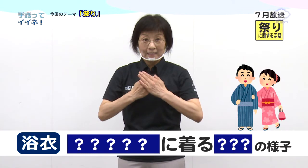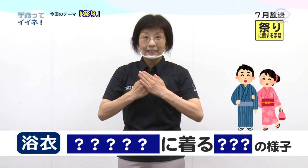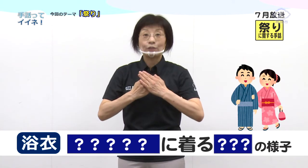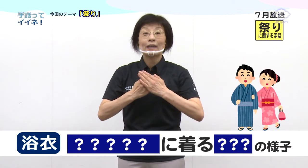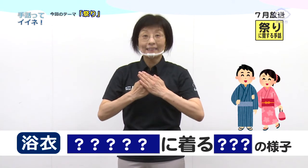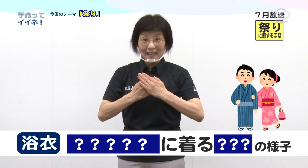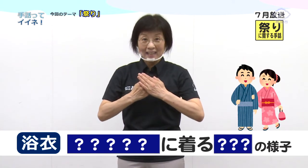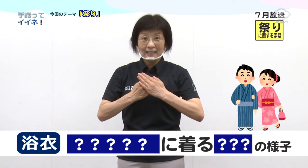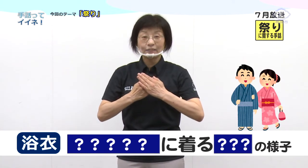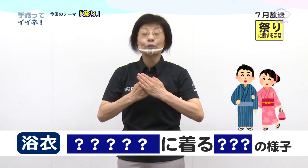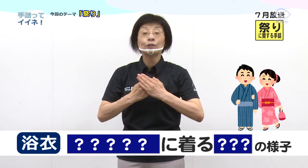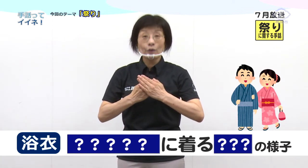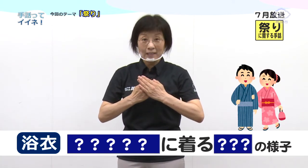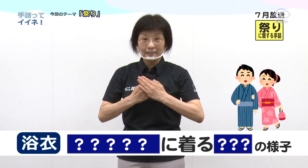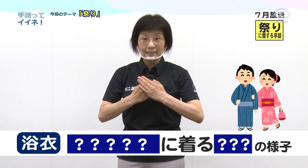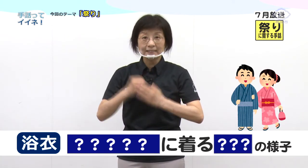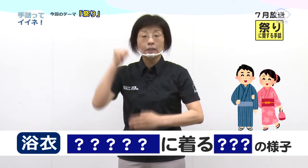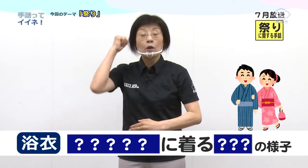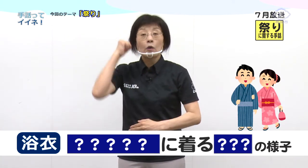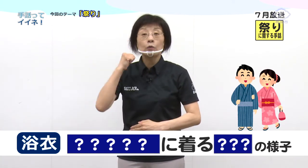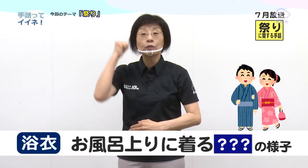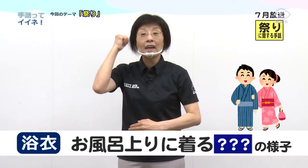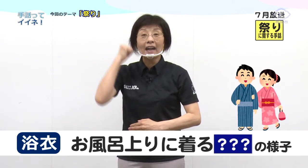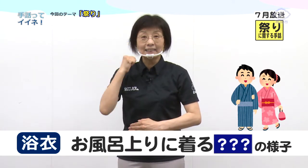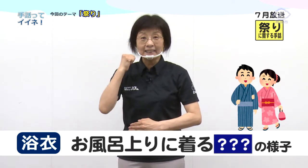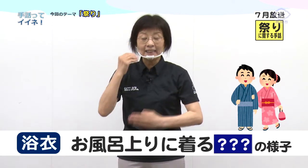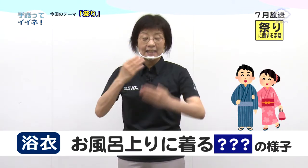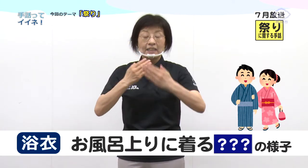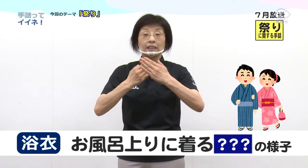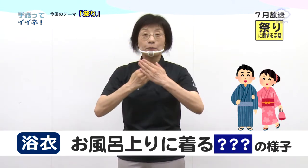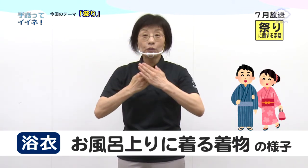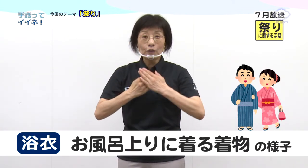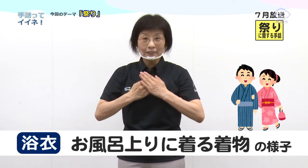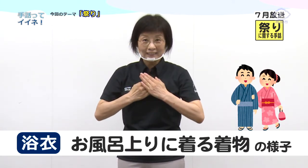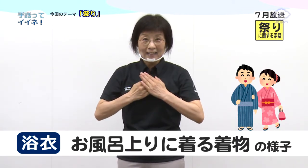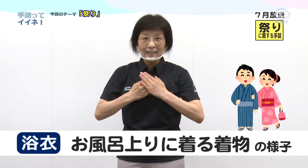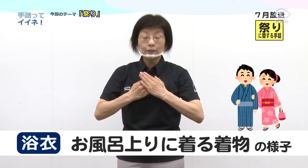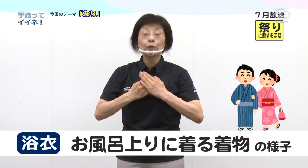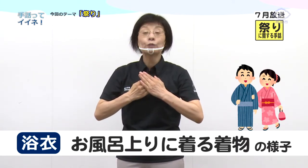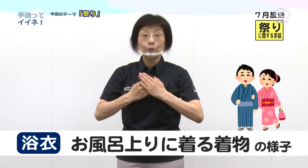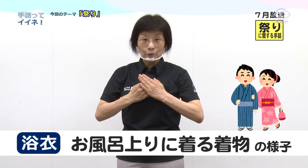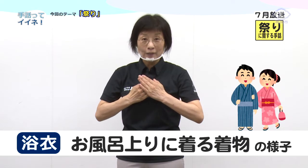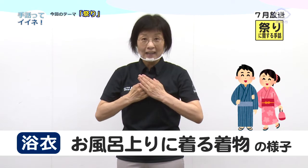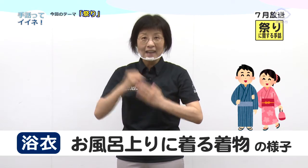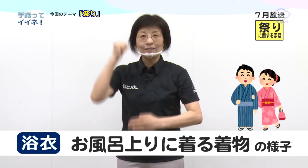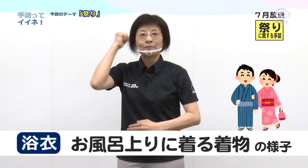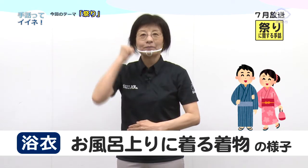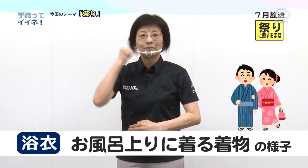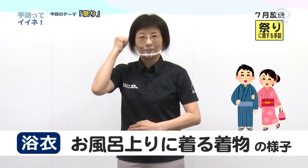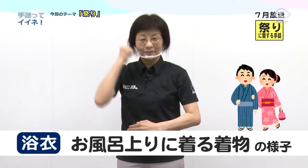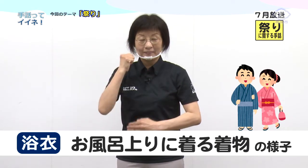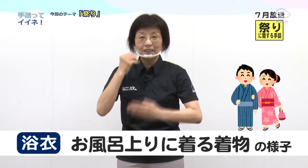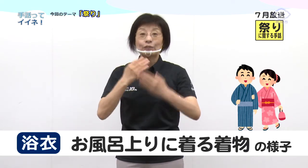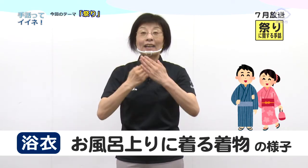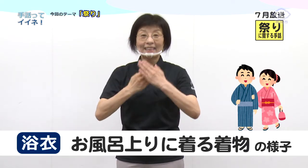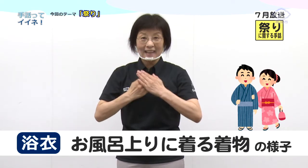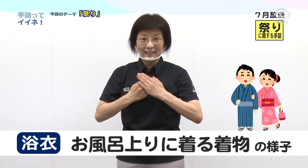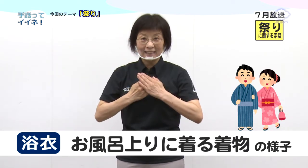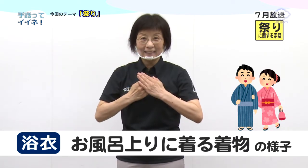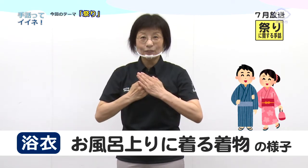浴衣という表現です。お風呂上がりに着物を着たというところから浴衣と表